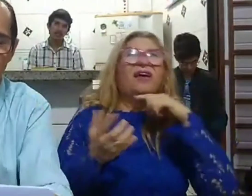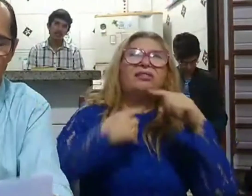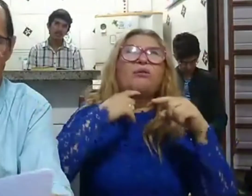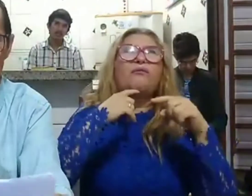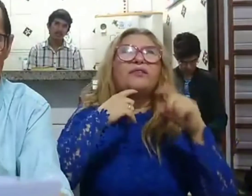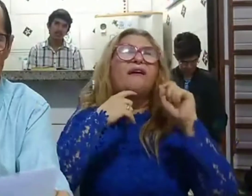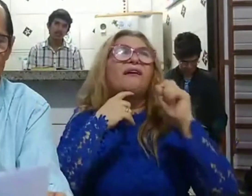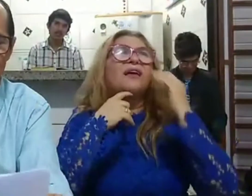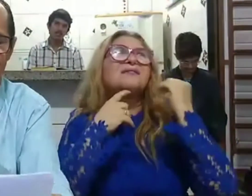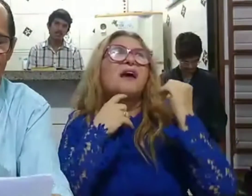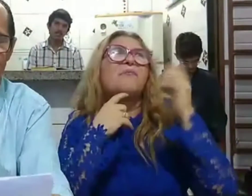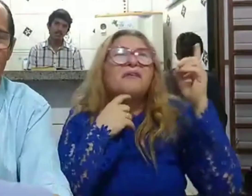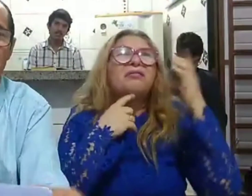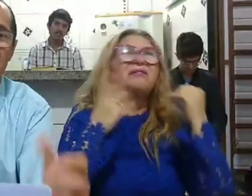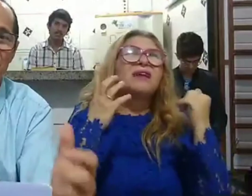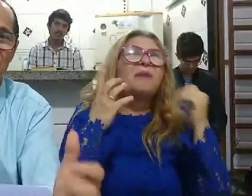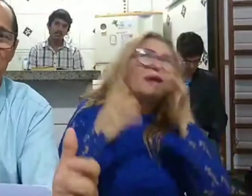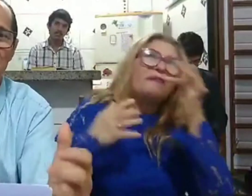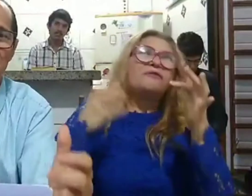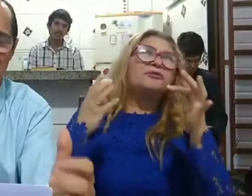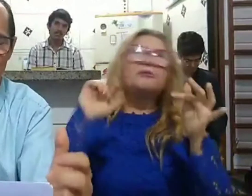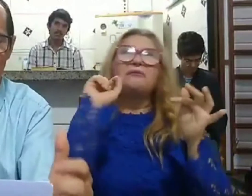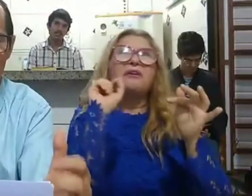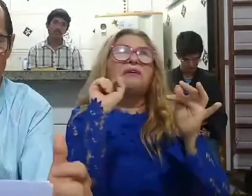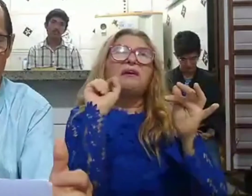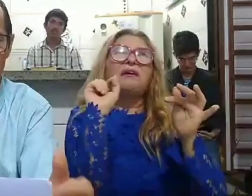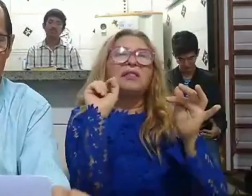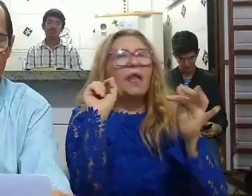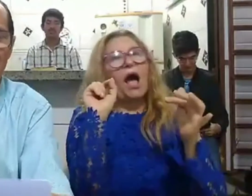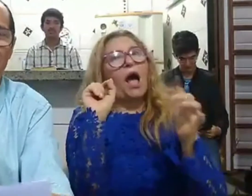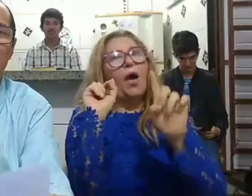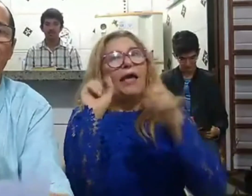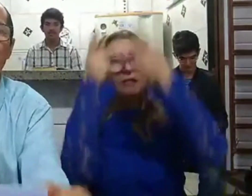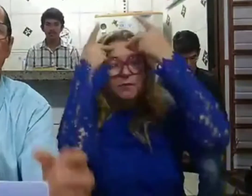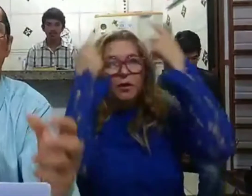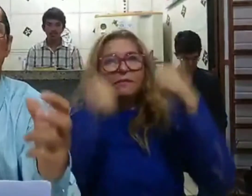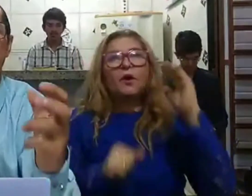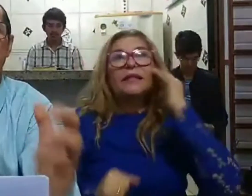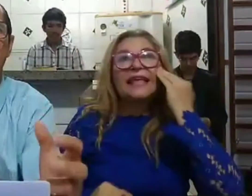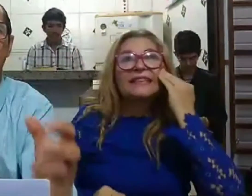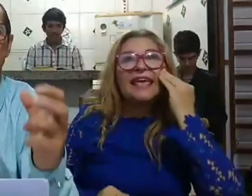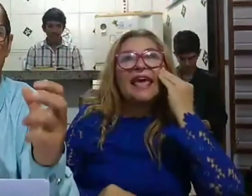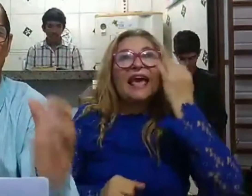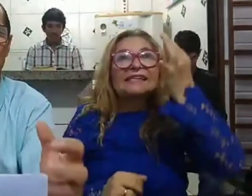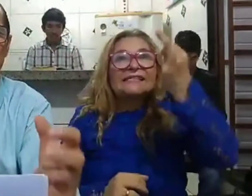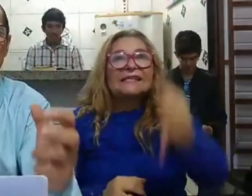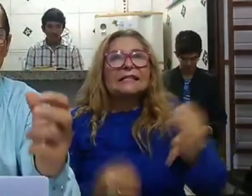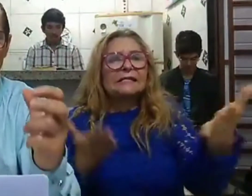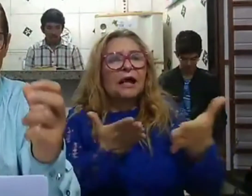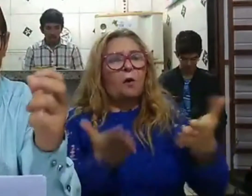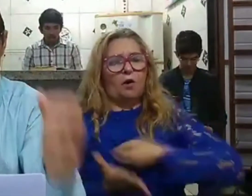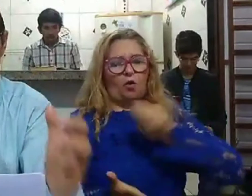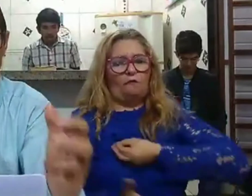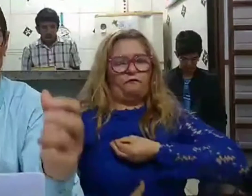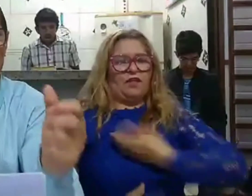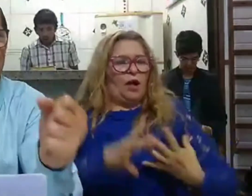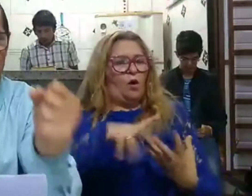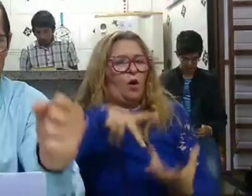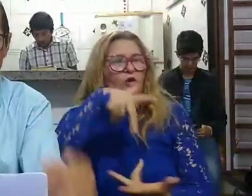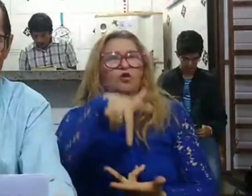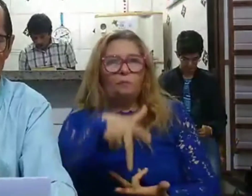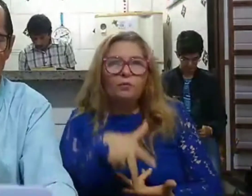acontecer com eles no futuro. Estas pessoas precisam compreender que nós podemos ter a certeza, a segurança, uma salvação